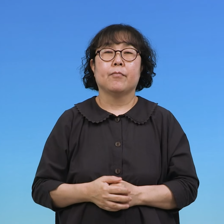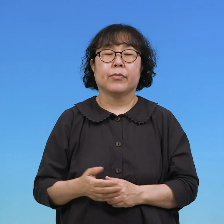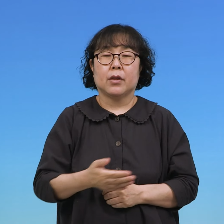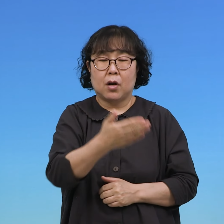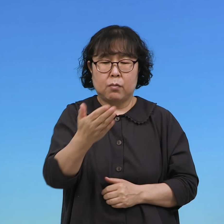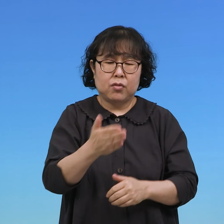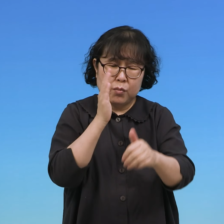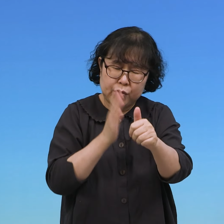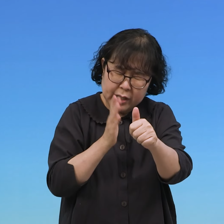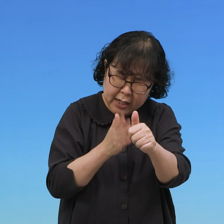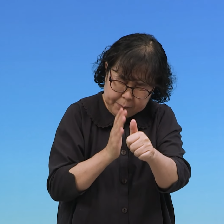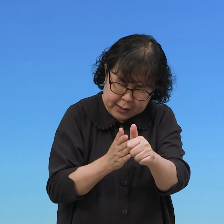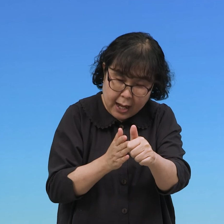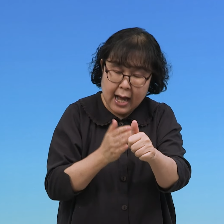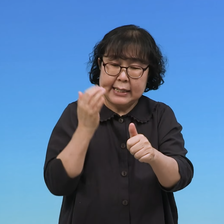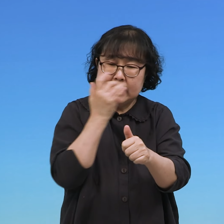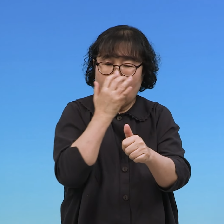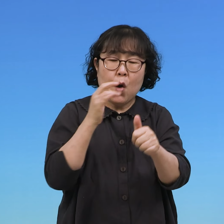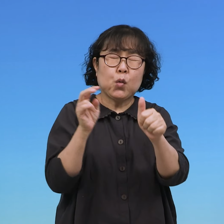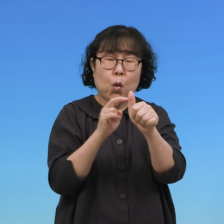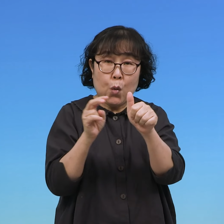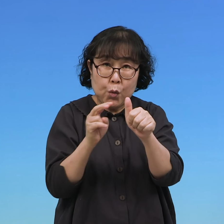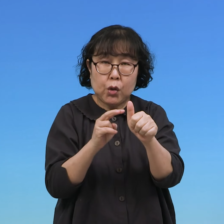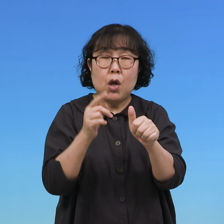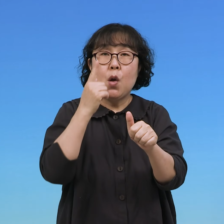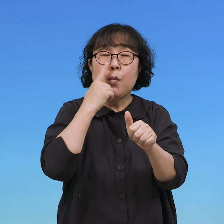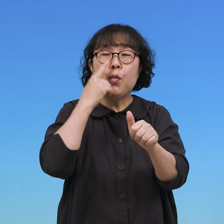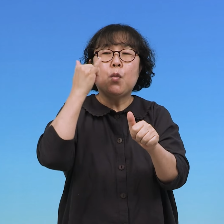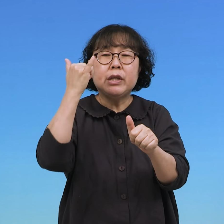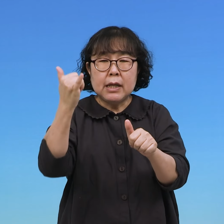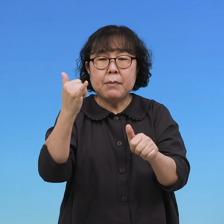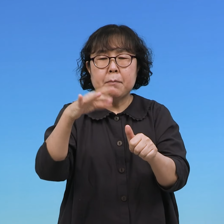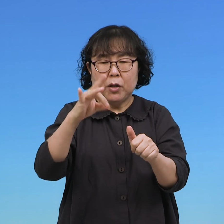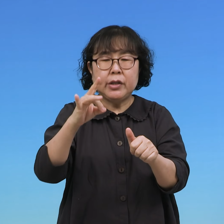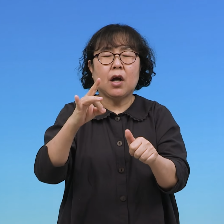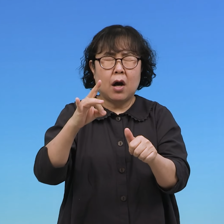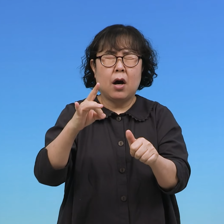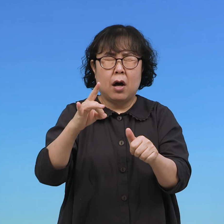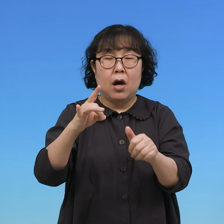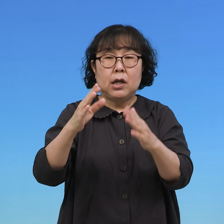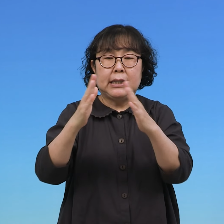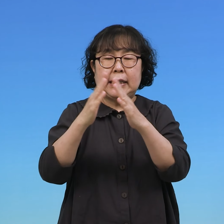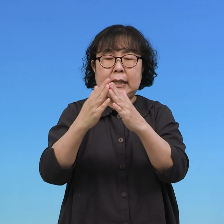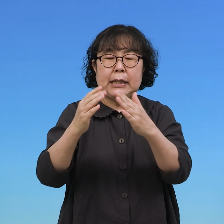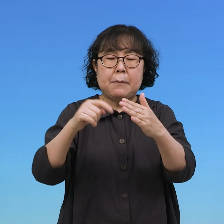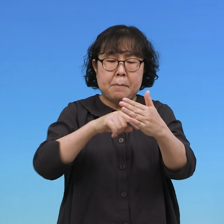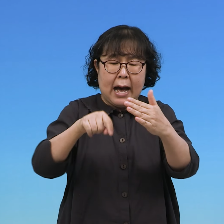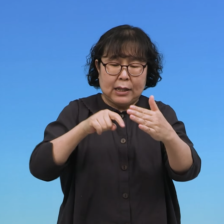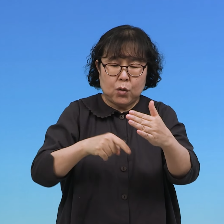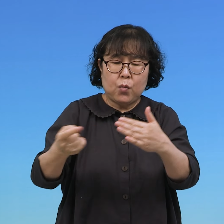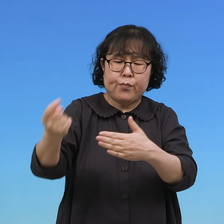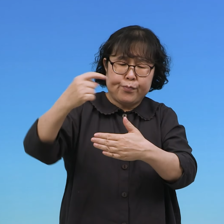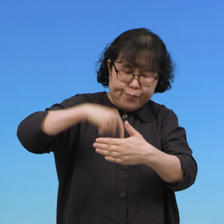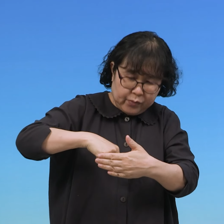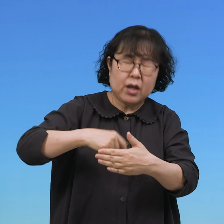눈물로 부탁합니다. 성교육 부모님이 끌어들여야 돼요. 가정으로 이것을 안고 오셔야